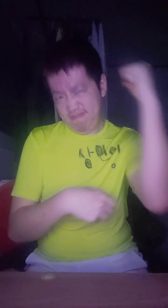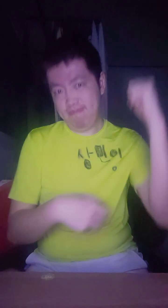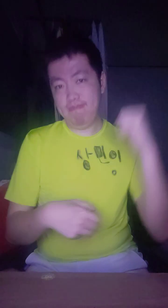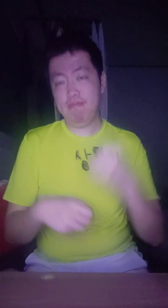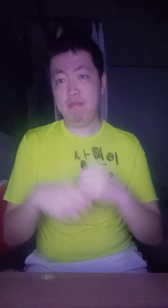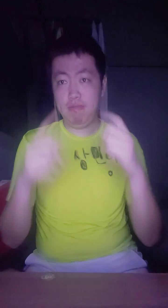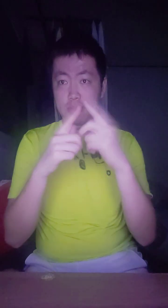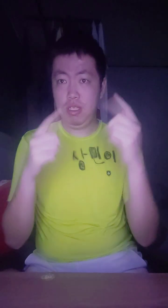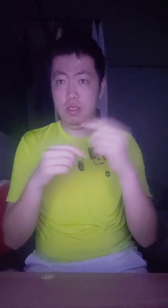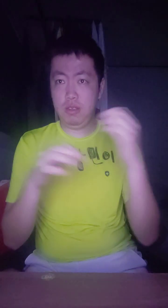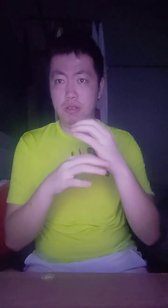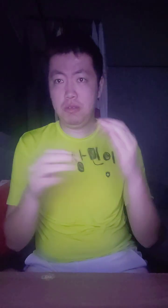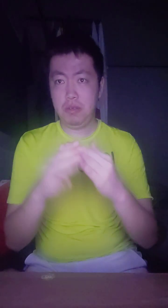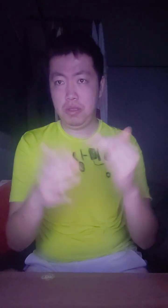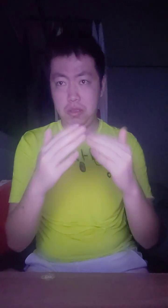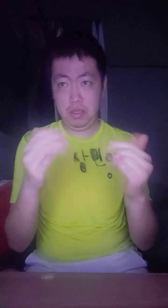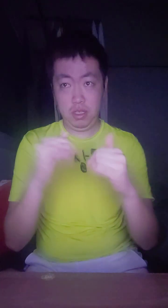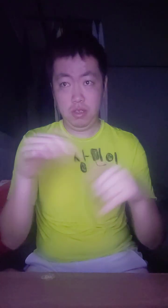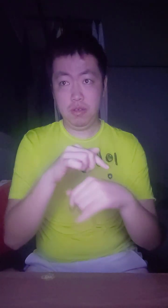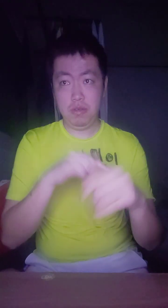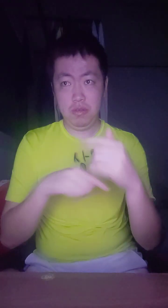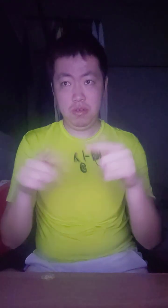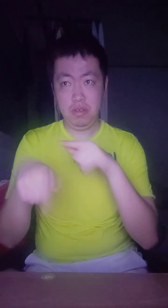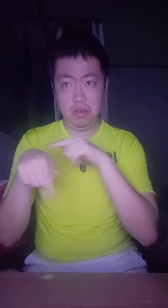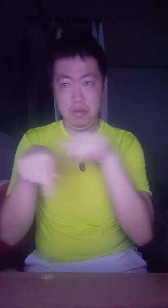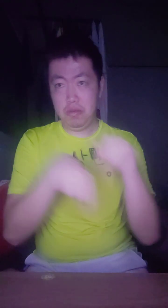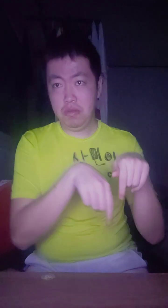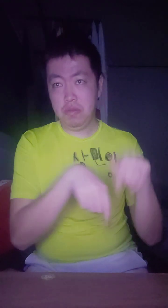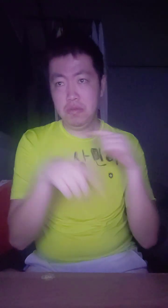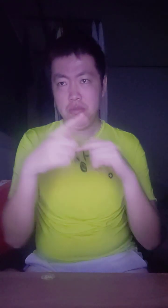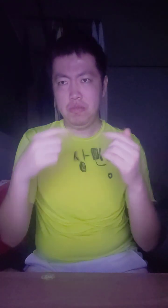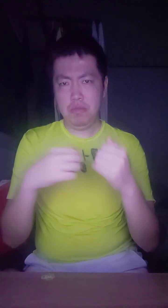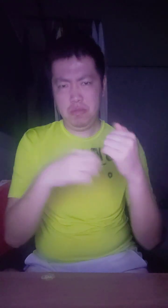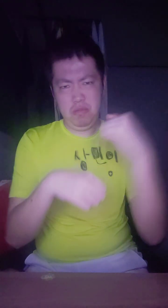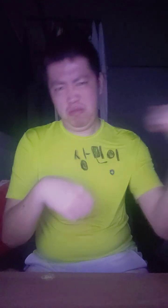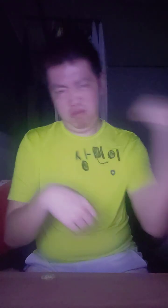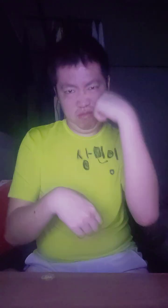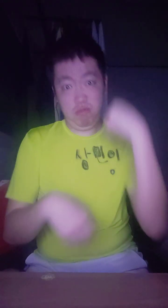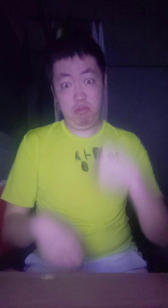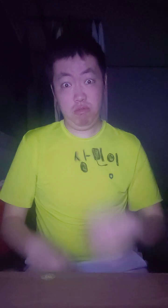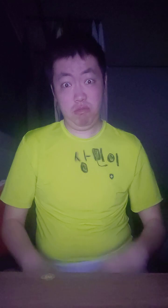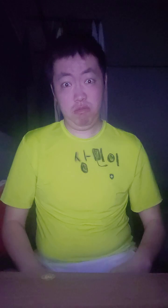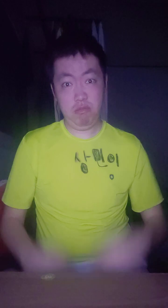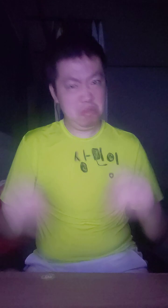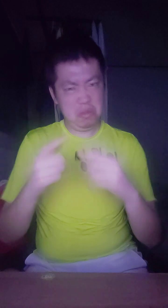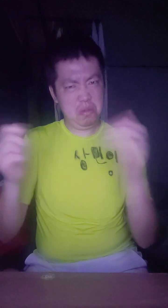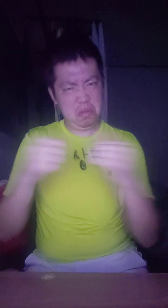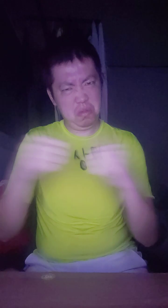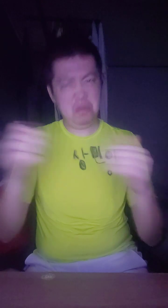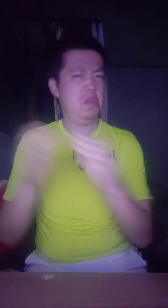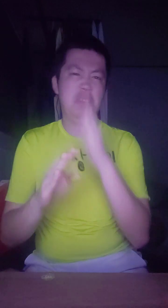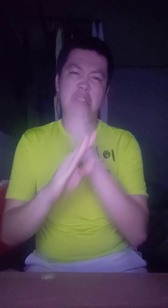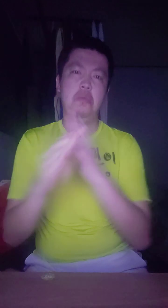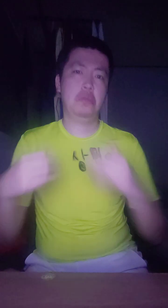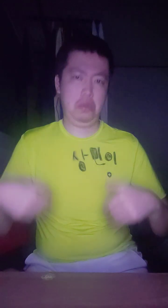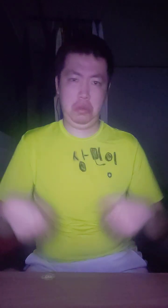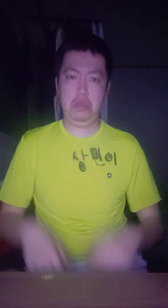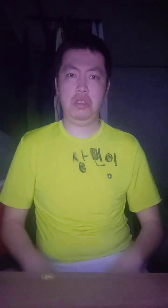다른 학생들도 기다렸다는 듯 달려들어 주먹을 휘두릅니다. 한 번 시작된 폭행은 멈출 줄 모르고